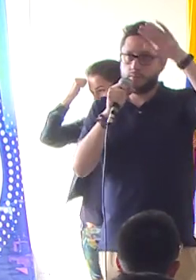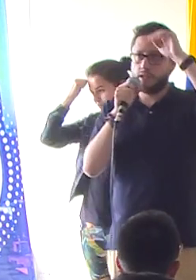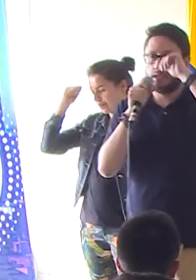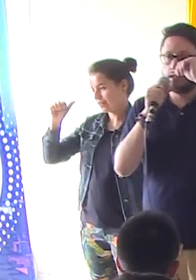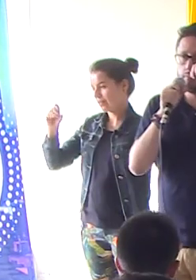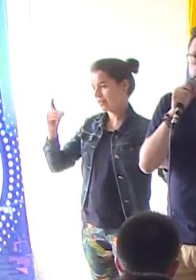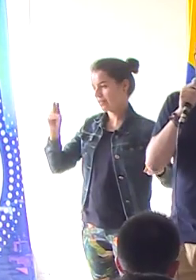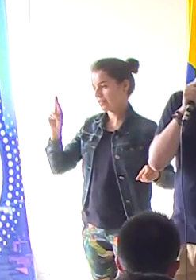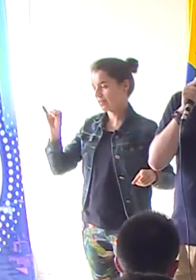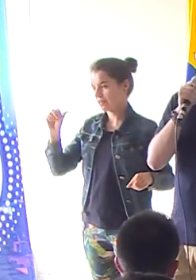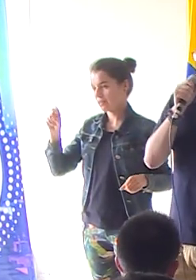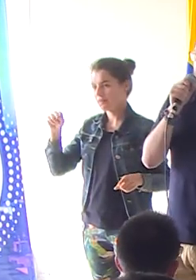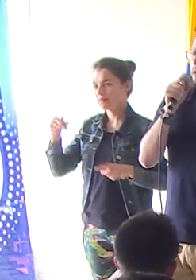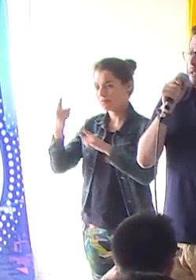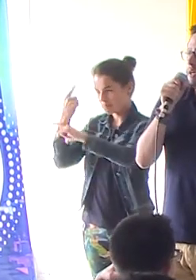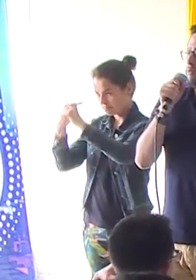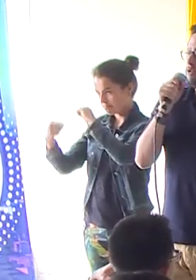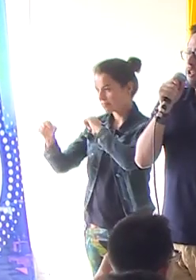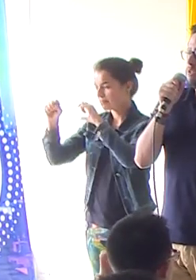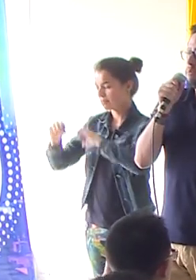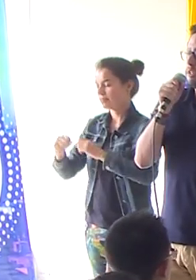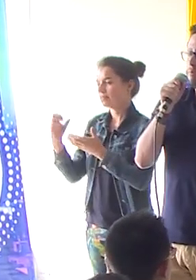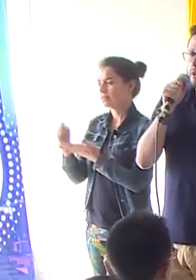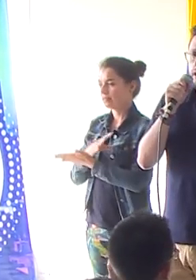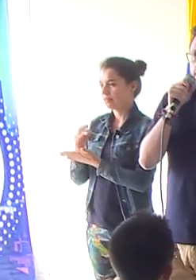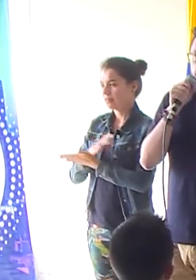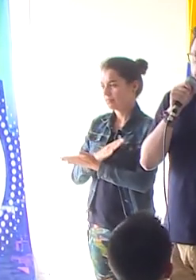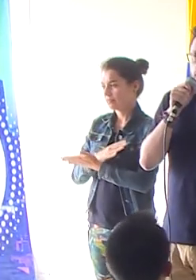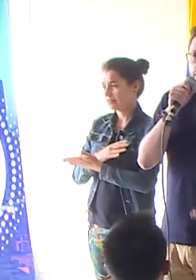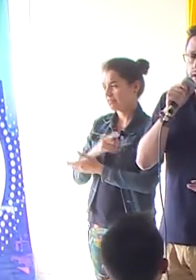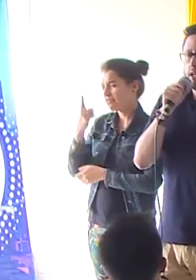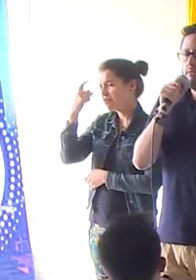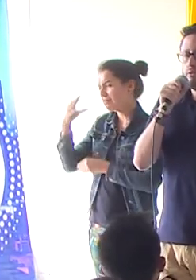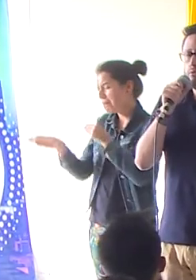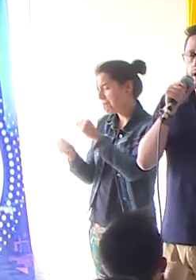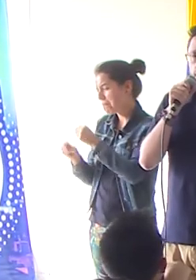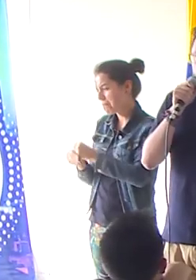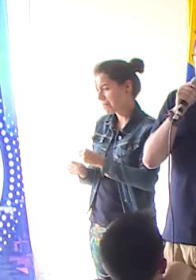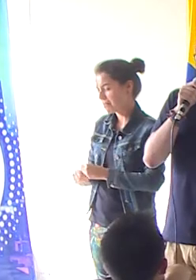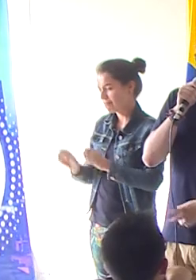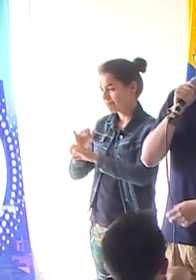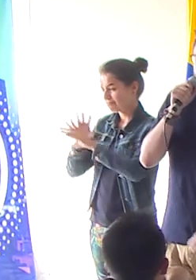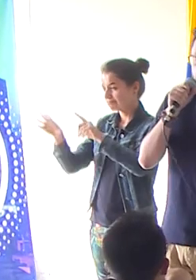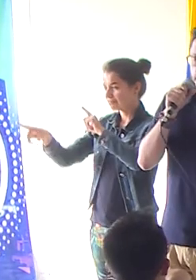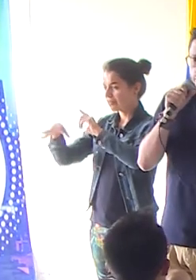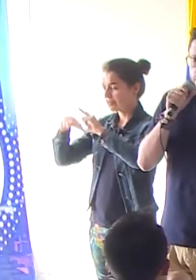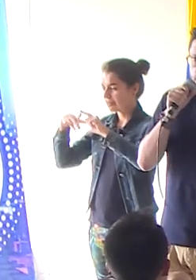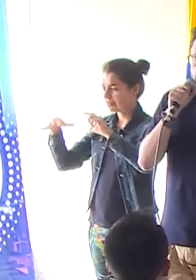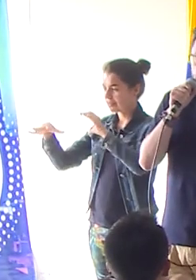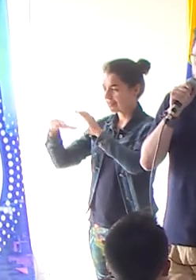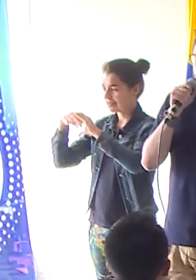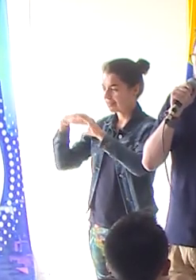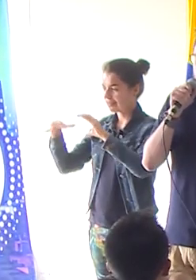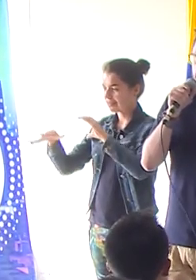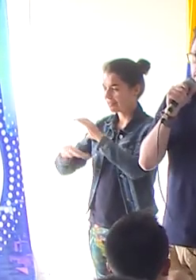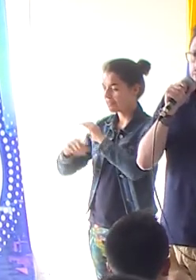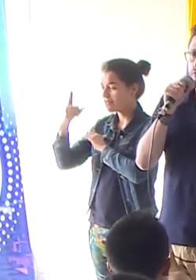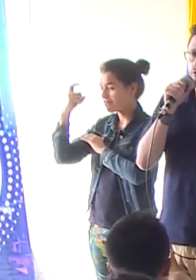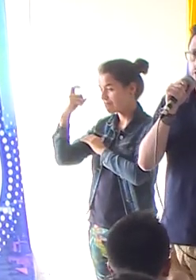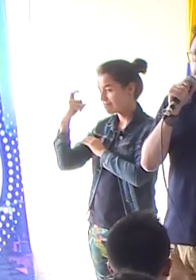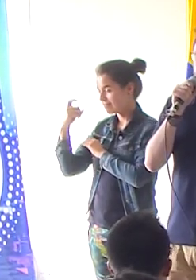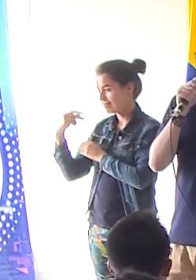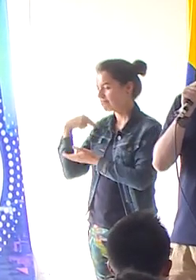enviarles ese material hay muchísimo más porque lo medioambiental afortunadamente tiene muchísimas fuentes